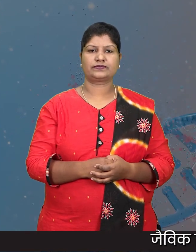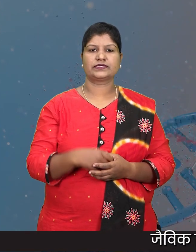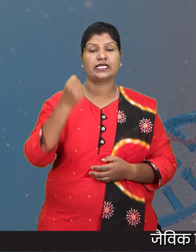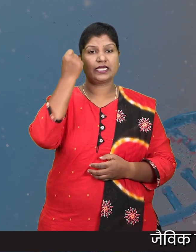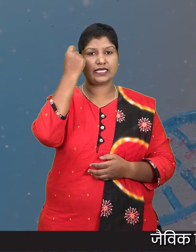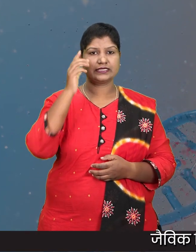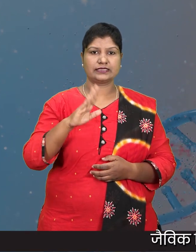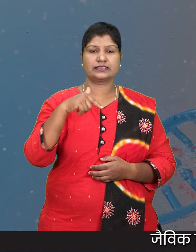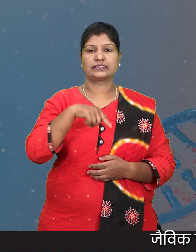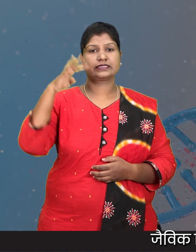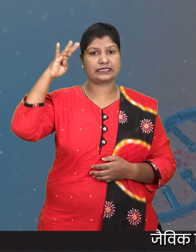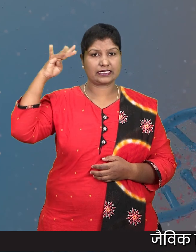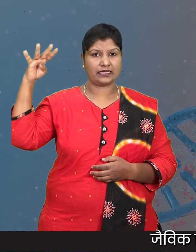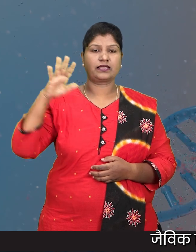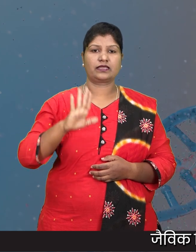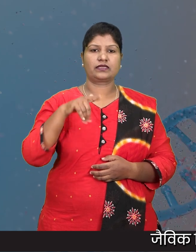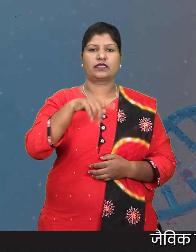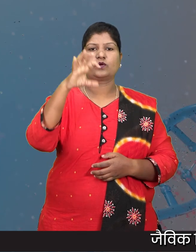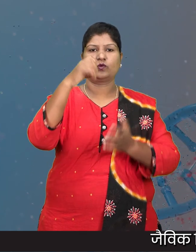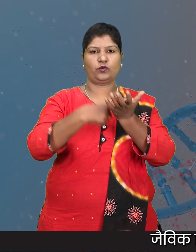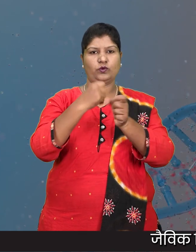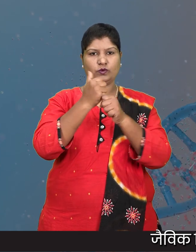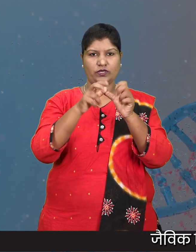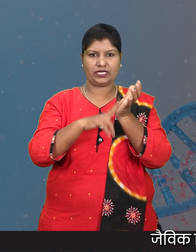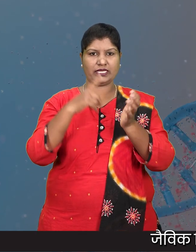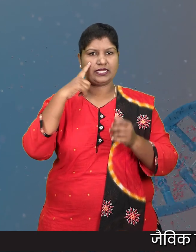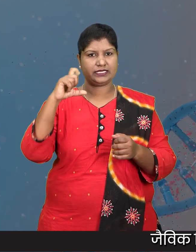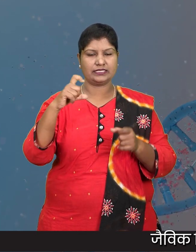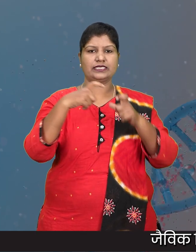जैविक विकास के सिद्धांतों को समझें।